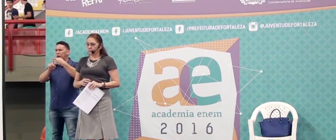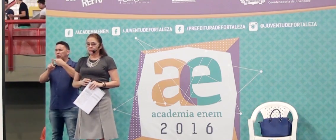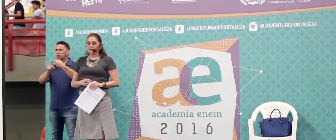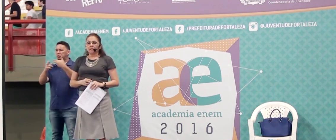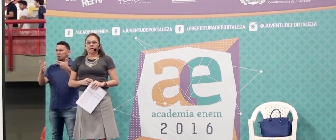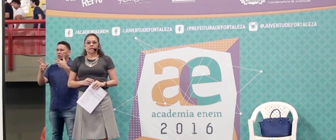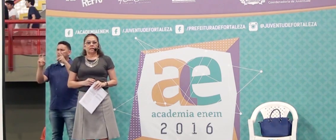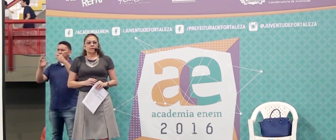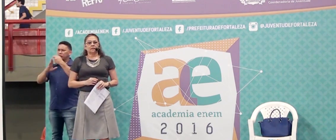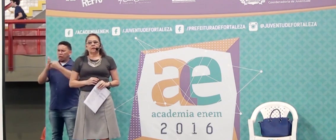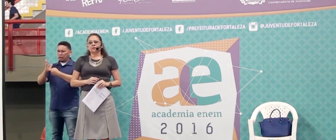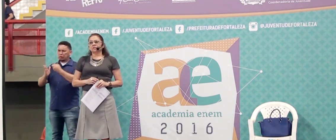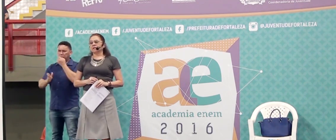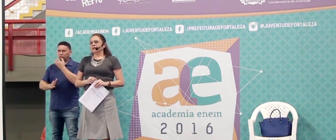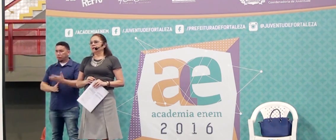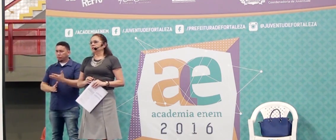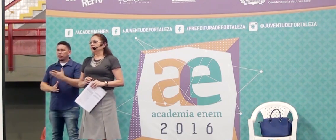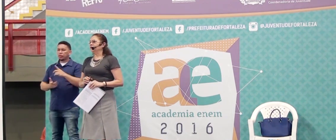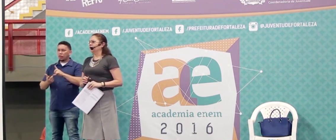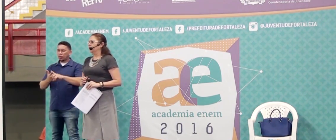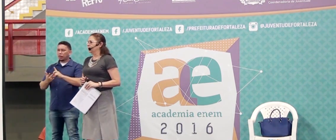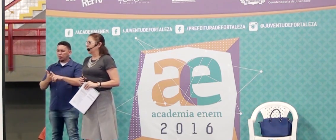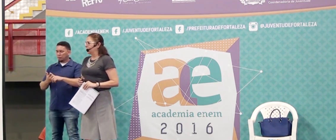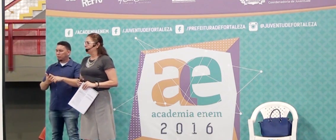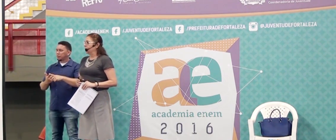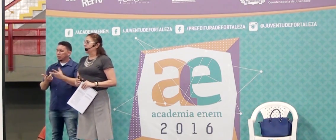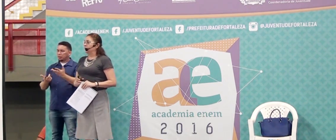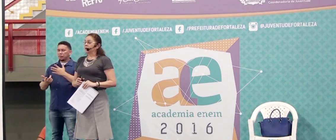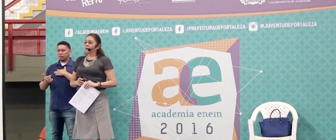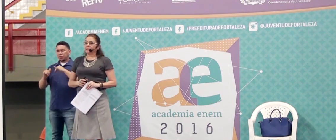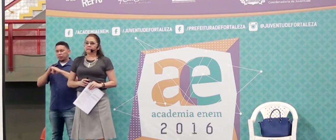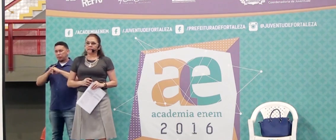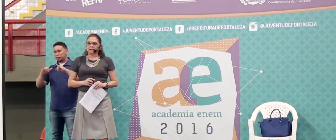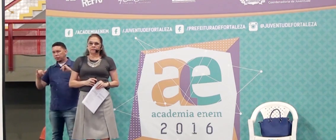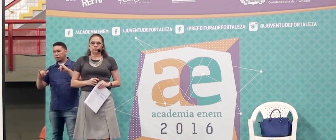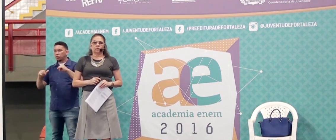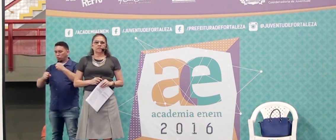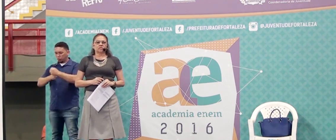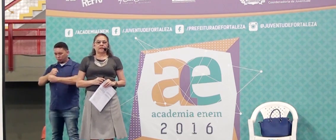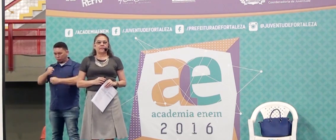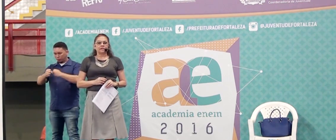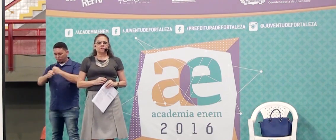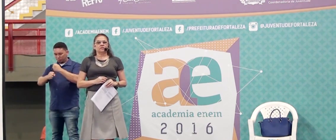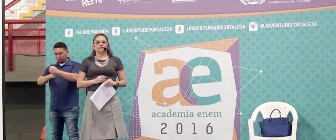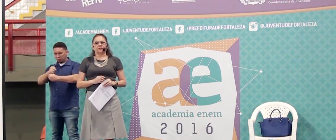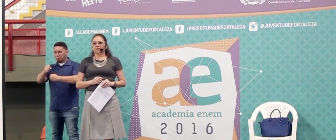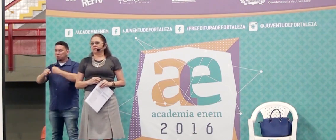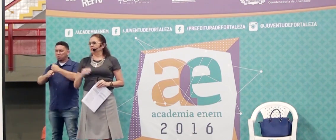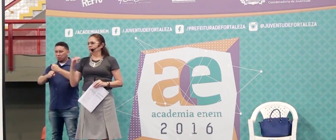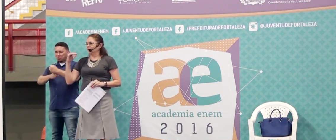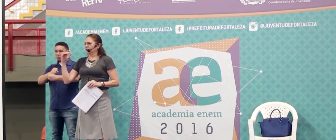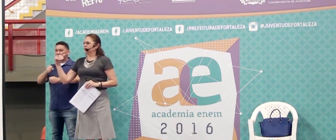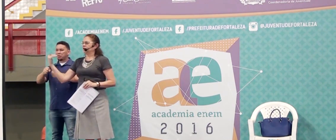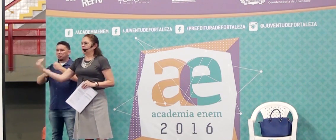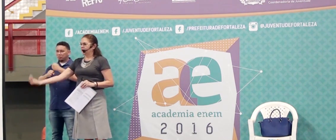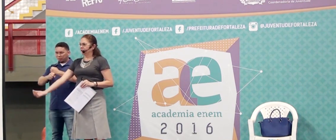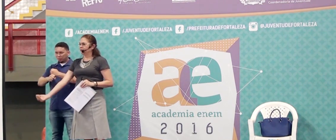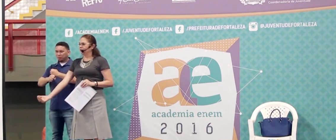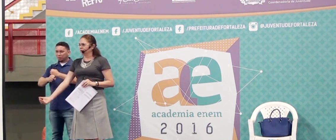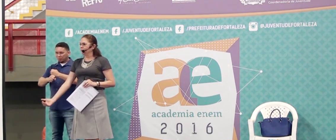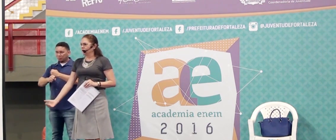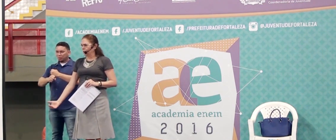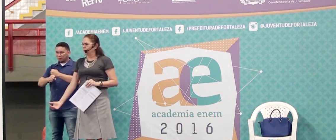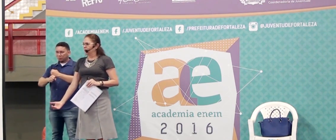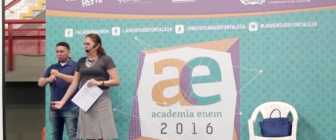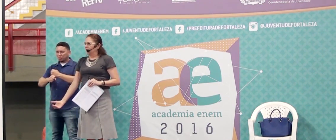redação e eu gostaria de informar que cada ano está mais difícil a gente chegar a